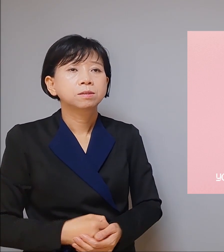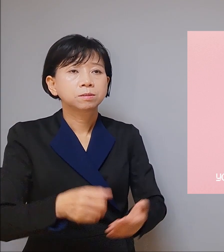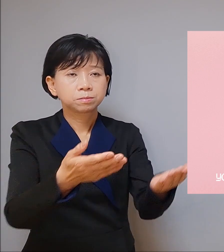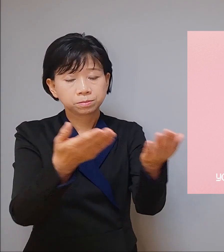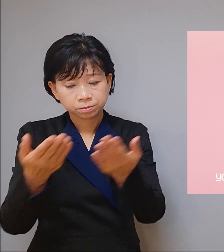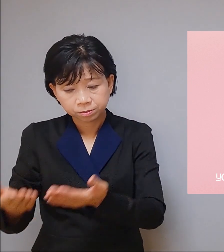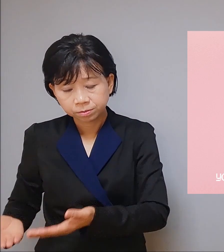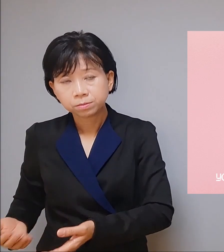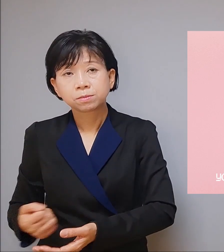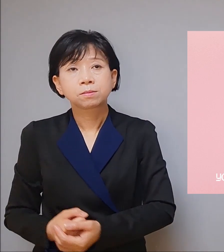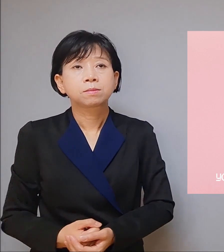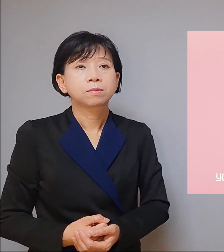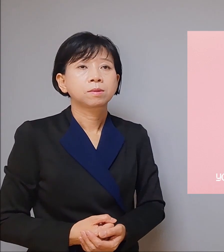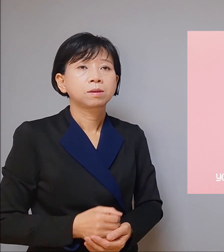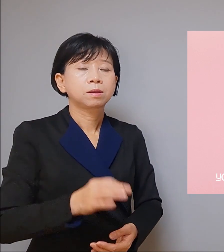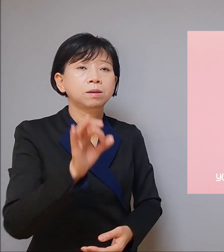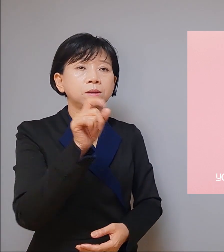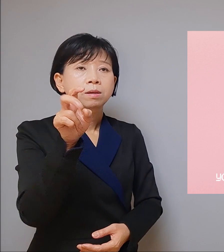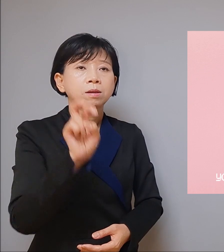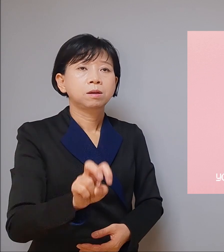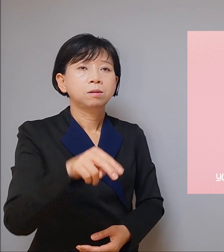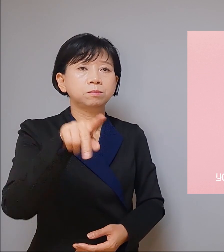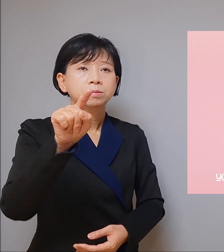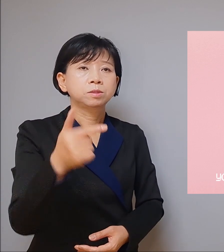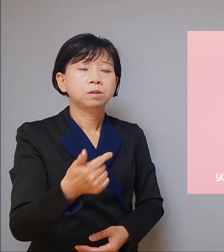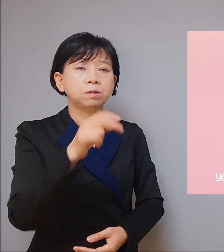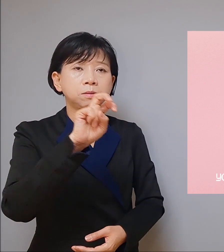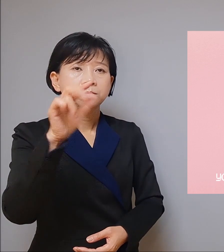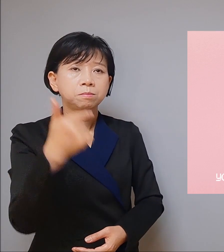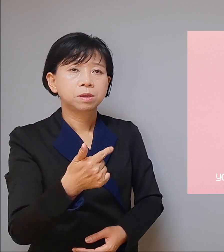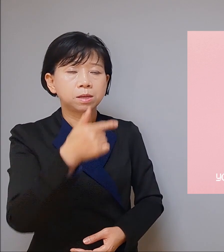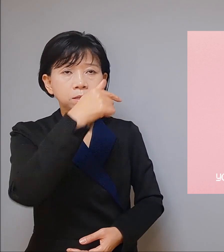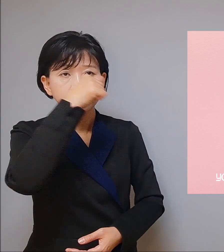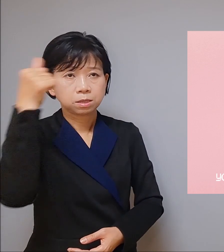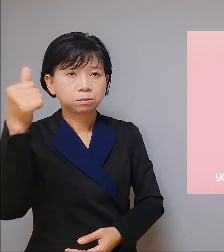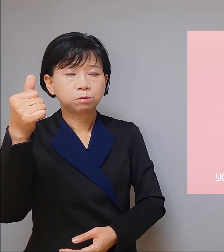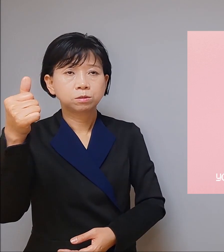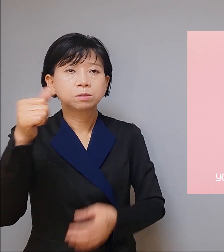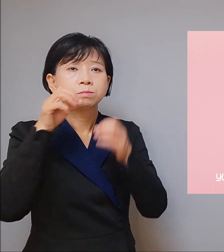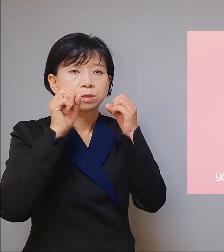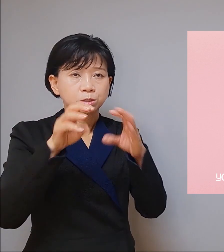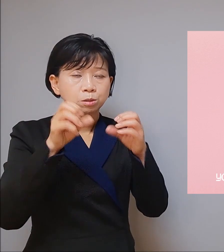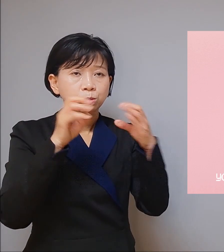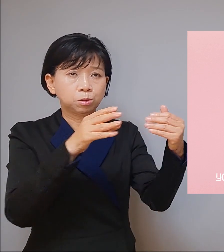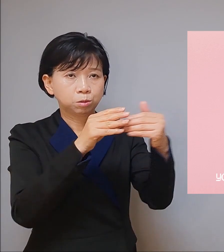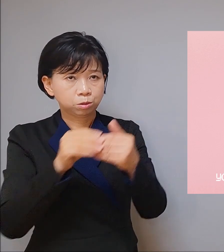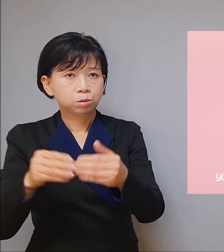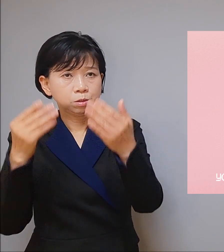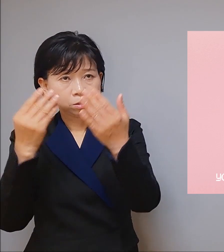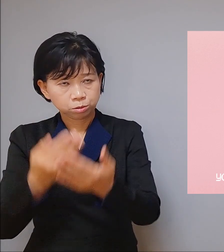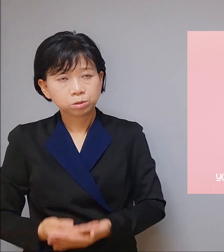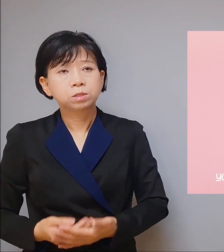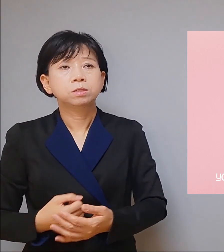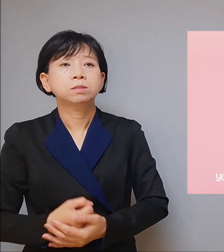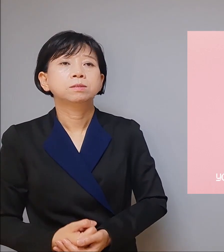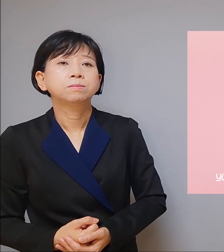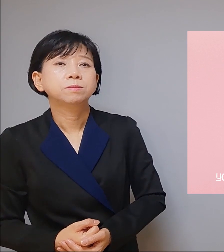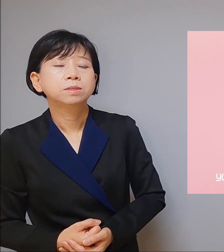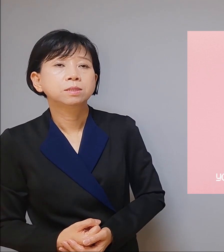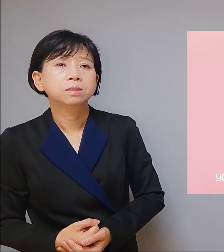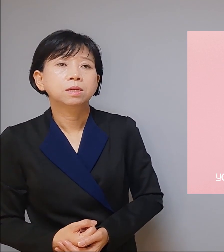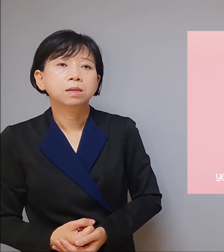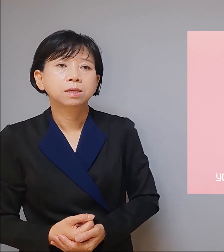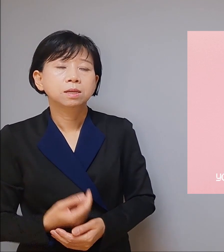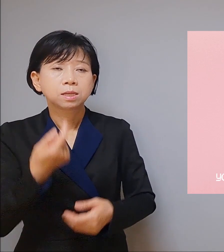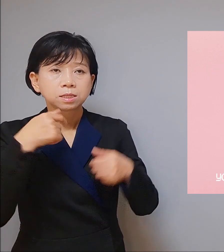네. 우리 엄선만 장로님 전도자시고 최경화 권사님 사랑 목자시고 안인원 권사님 오요 회장님이시고 천사는